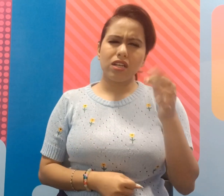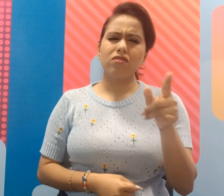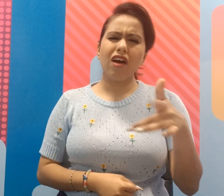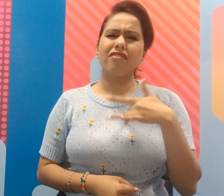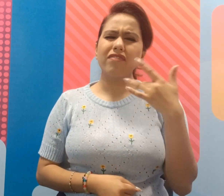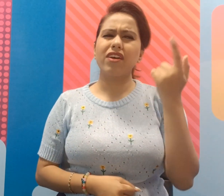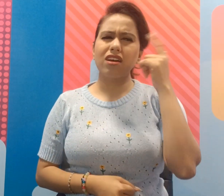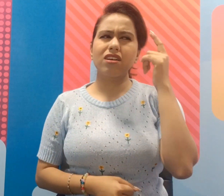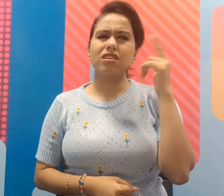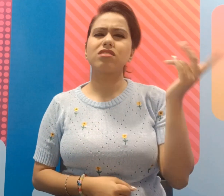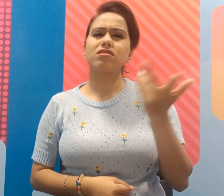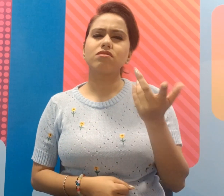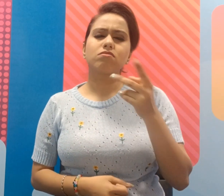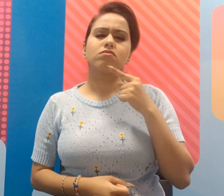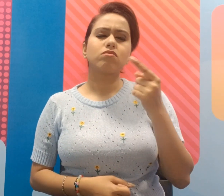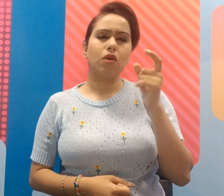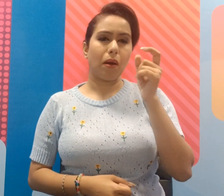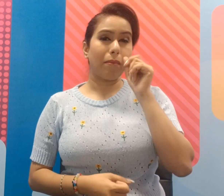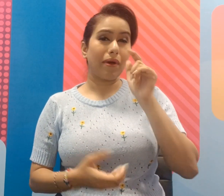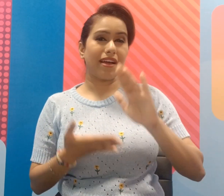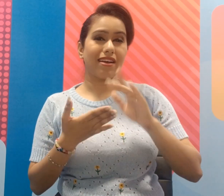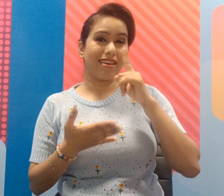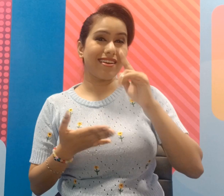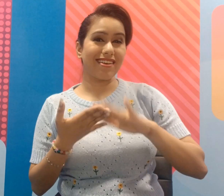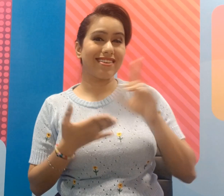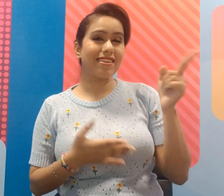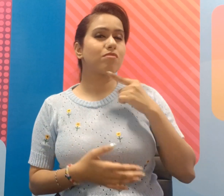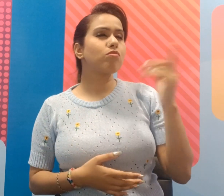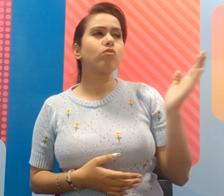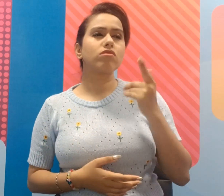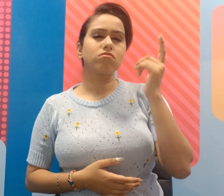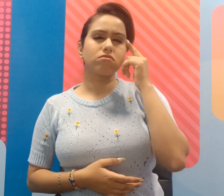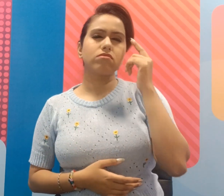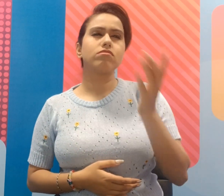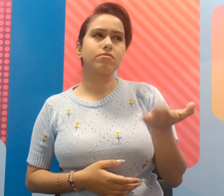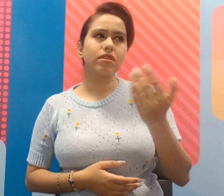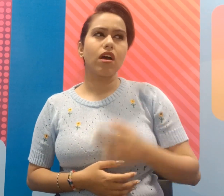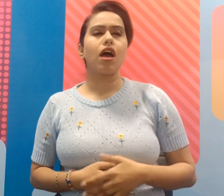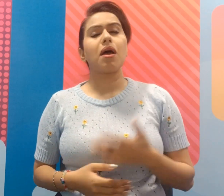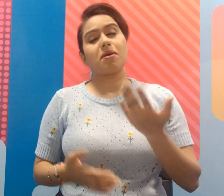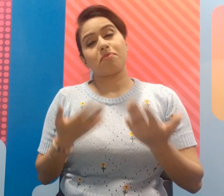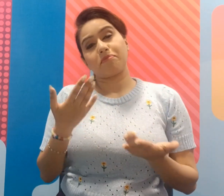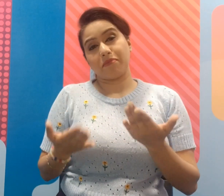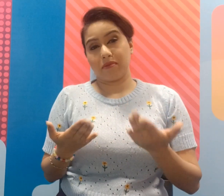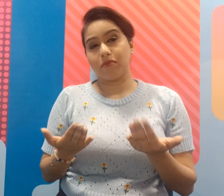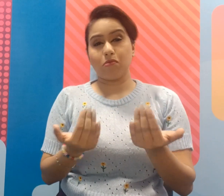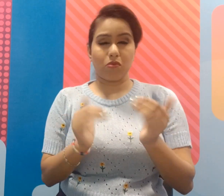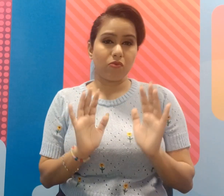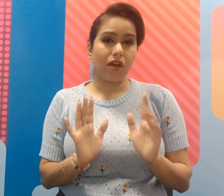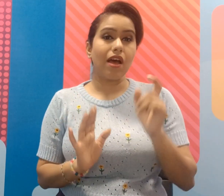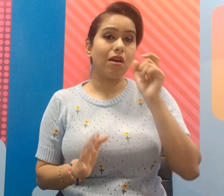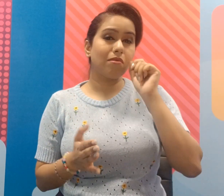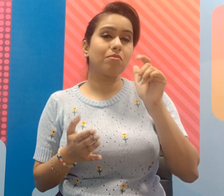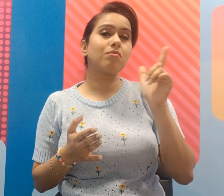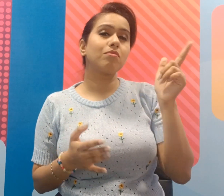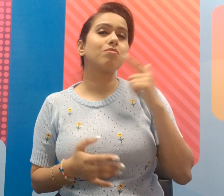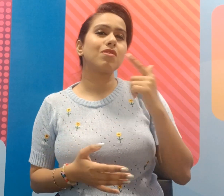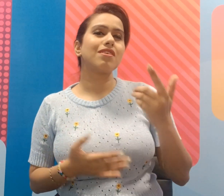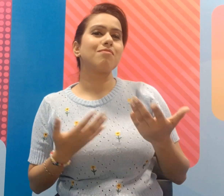होगा। तो उस बच्चे ने कहा कि हो सकता है पत्नी ने अपने पति से कहा हो कि हमारी संतान का ख्याल रखना।